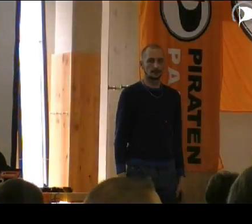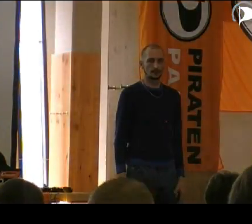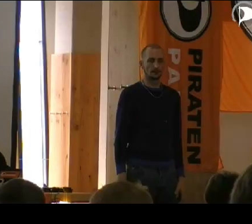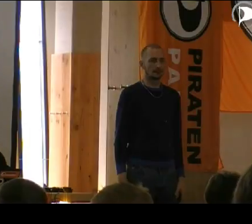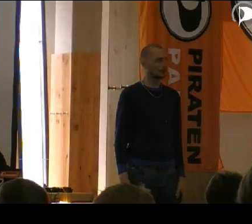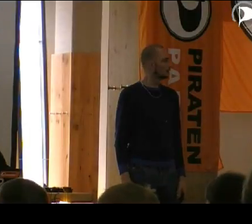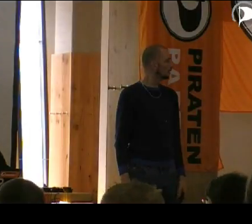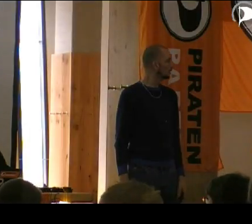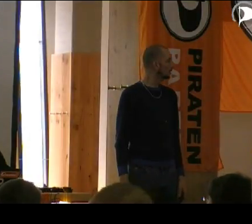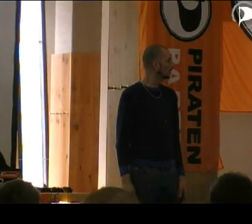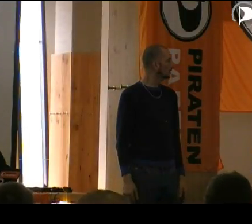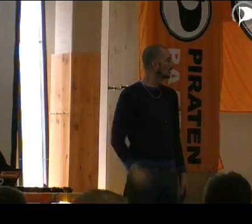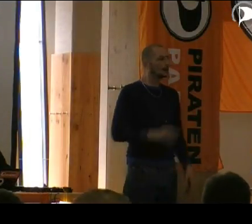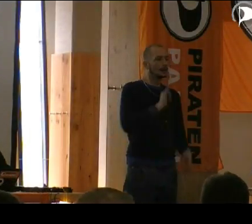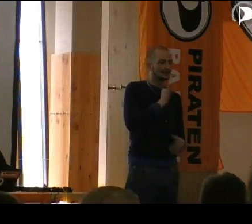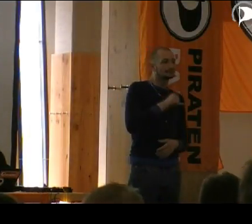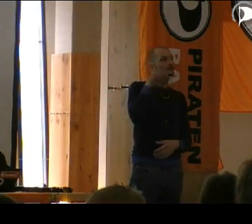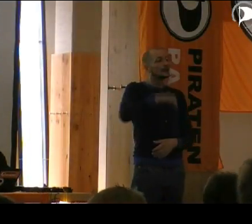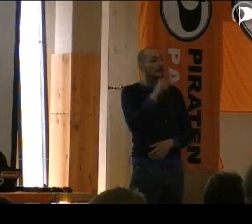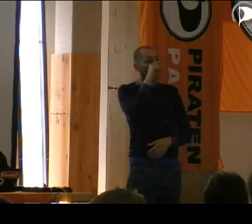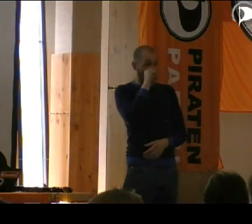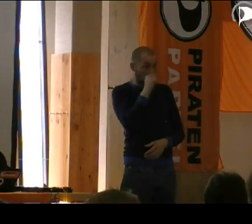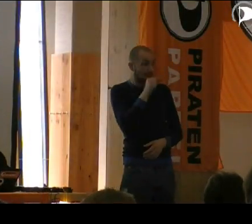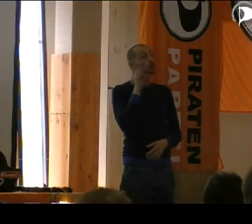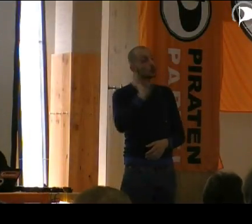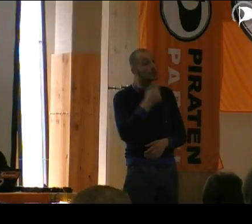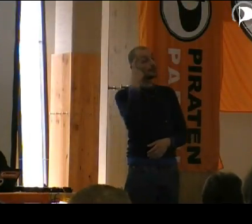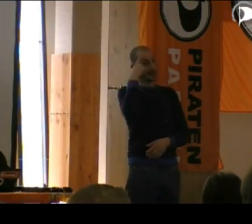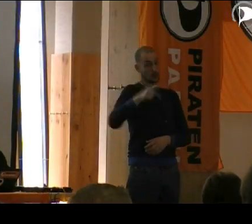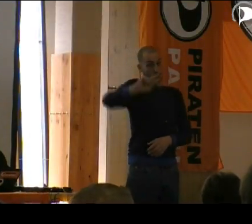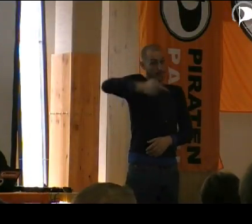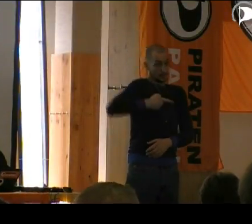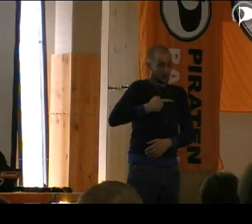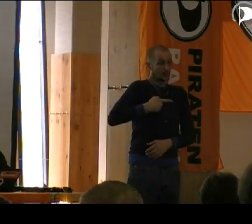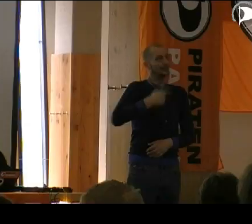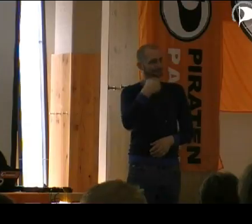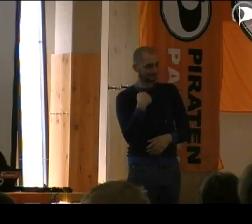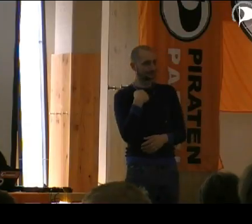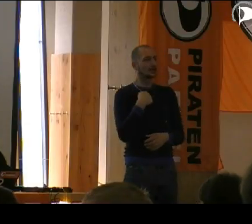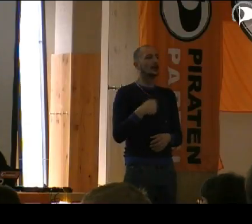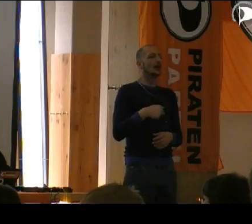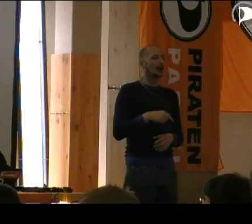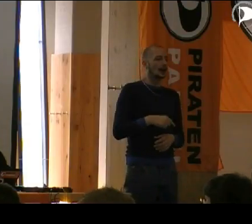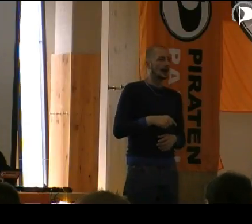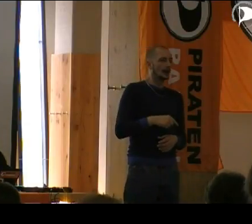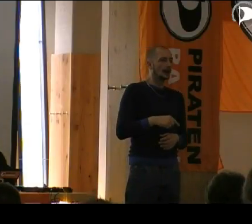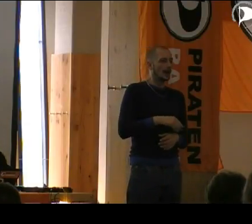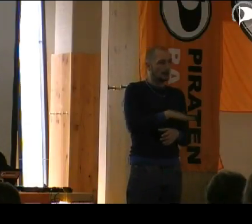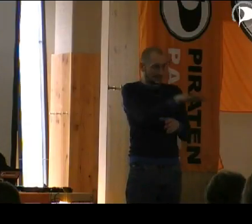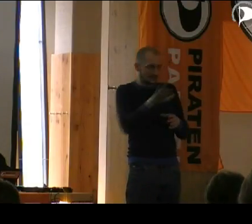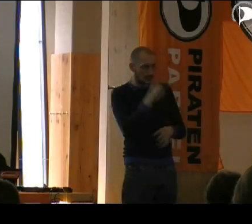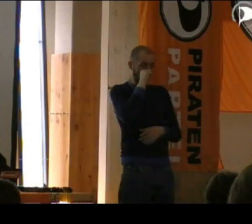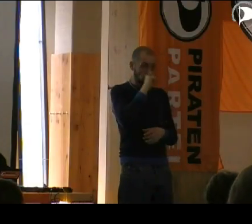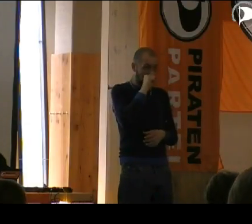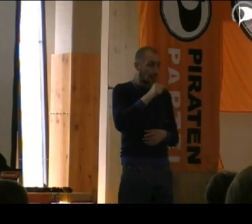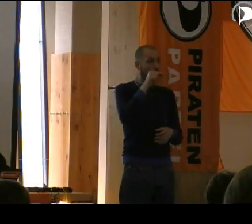ja wir waren richtig ist dass wir einem einzigen angebot vom gespritzter tanzstück ich habe das auch schon angeregt davon dass und